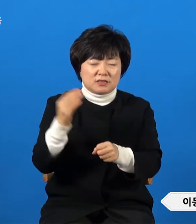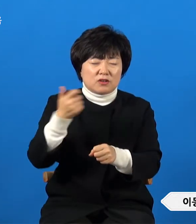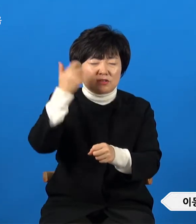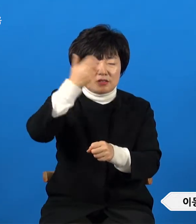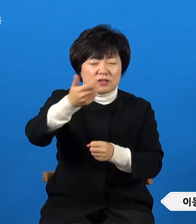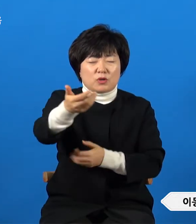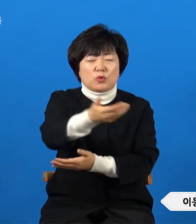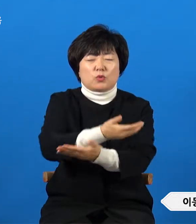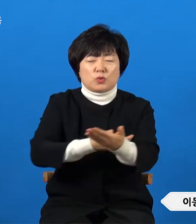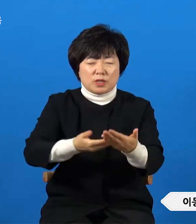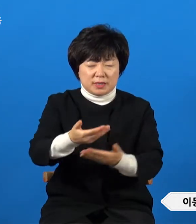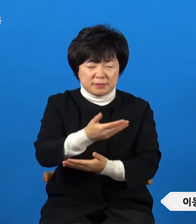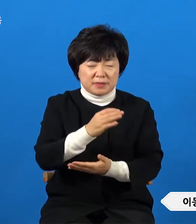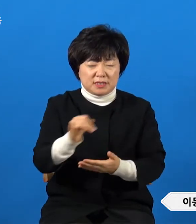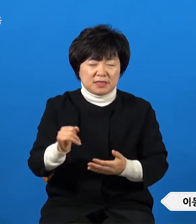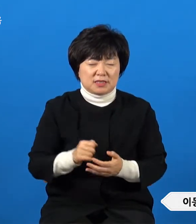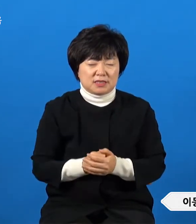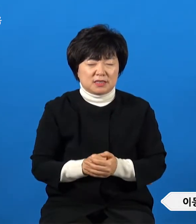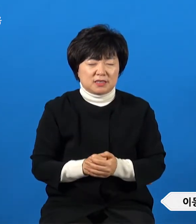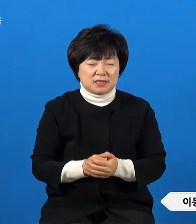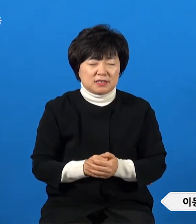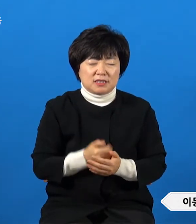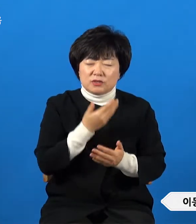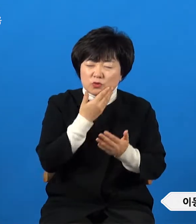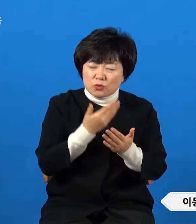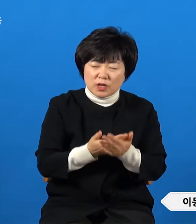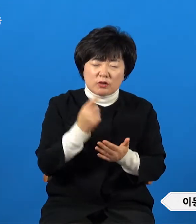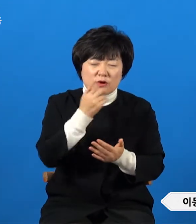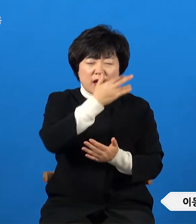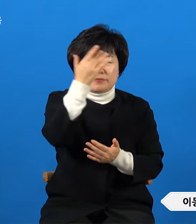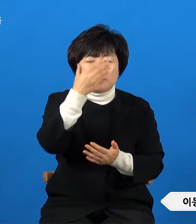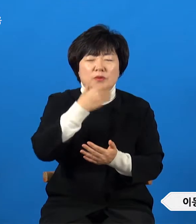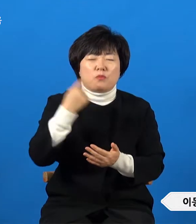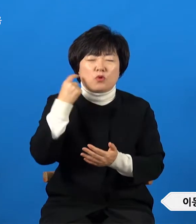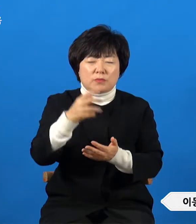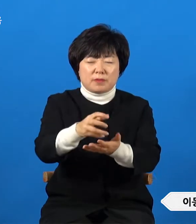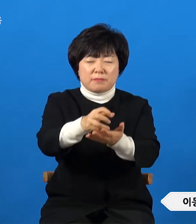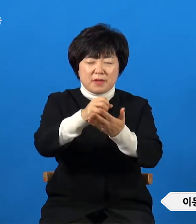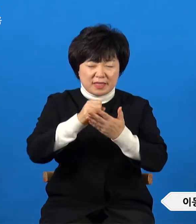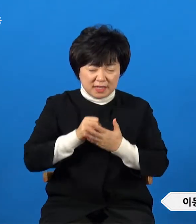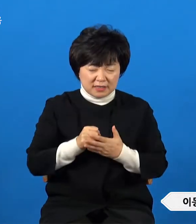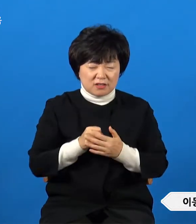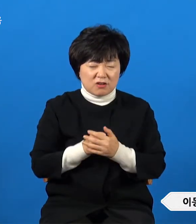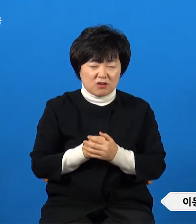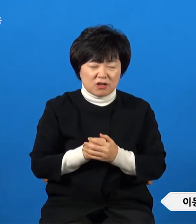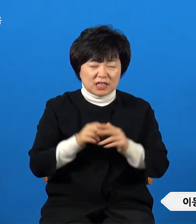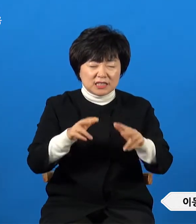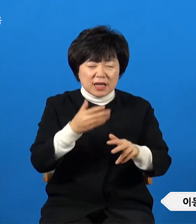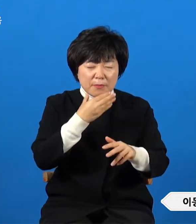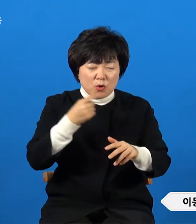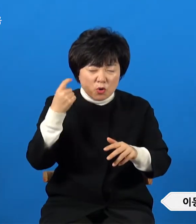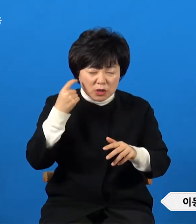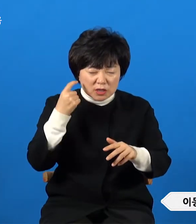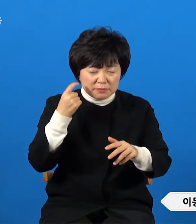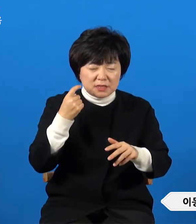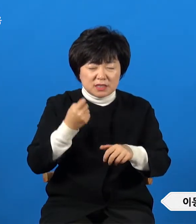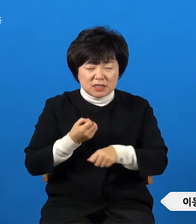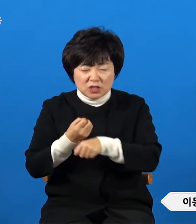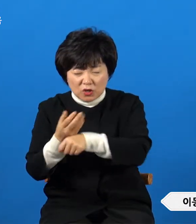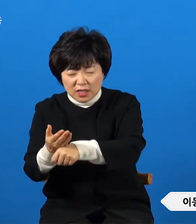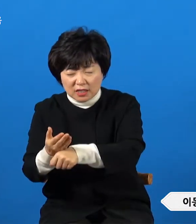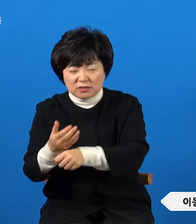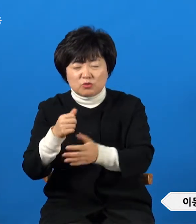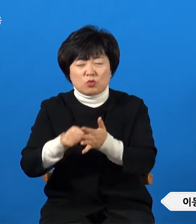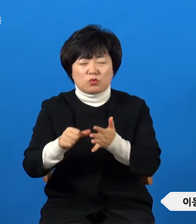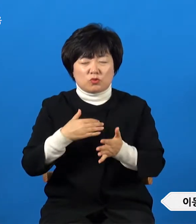성령의 교통케 하심이 이 존귀하고 아름다운 복음을 받았사오니 이제 이 복음을 전하는 도구로